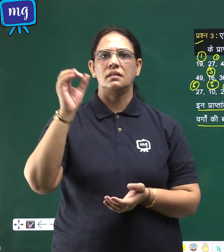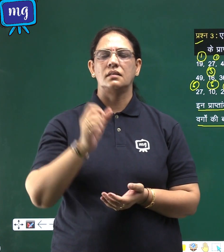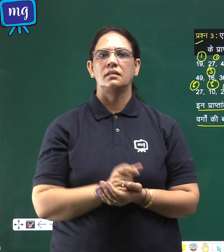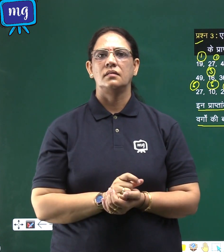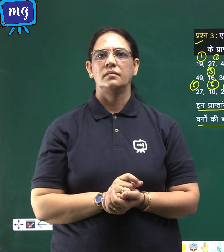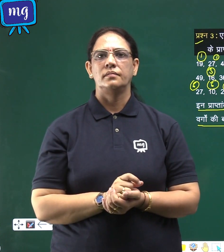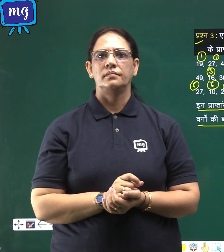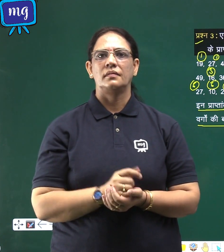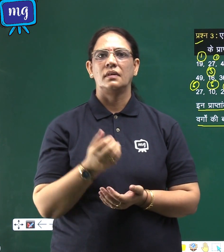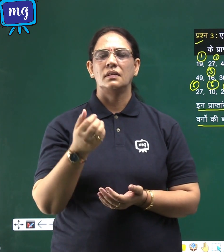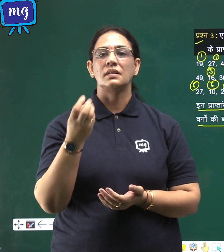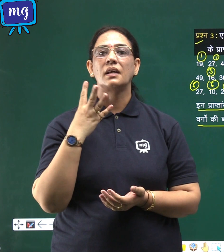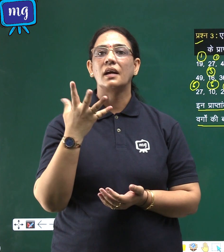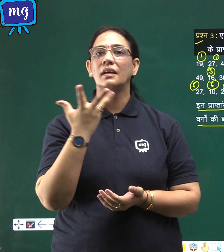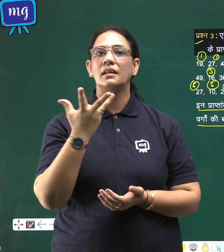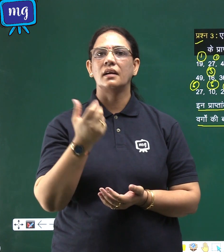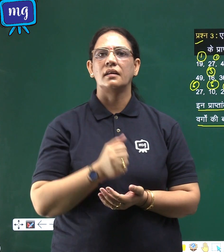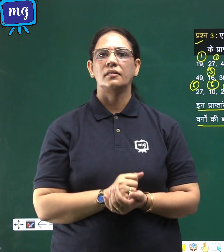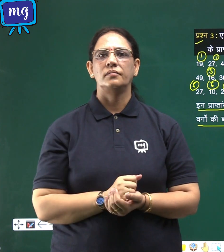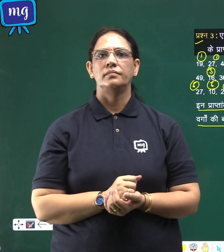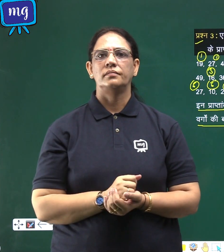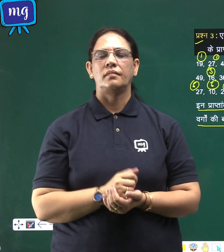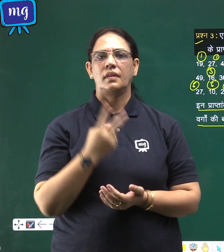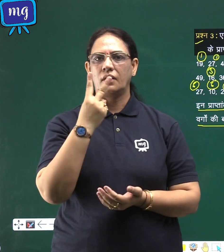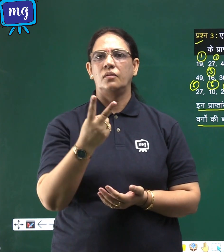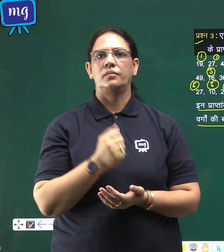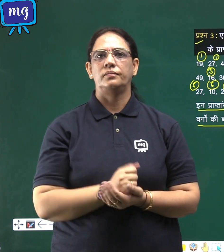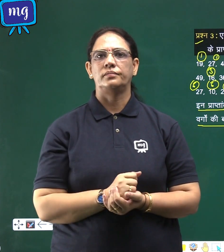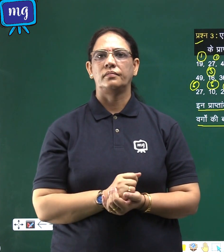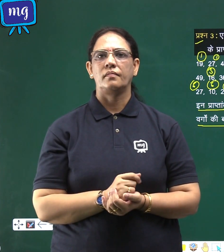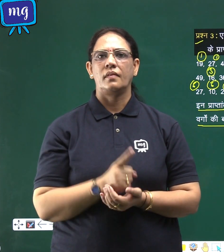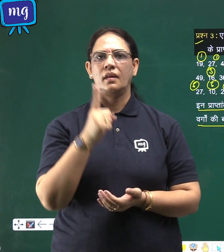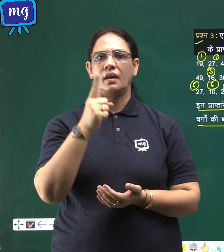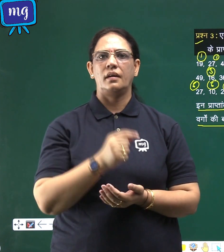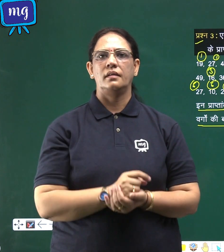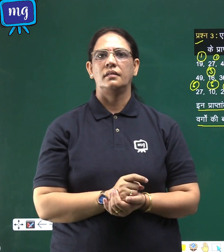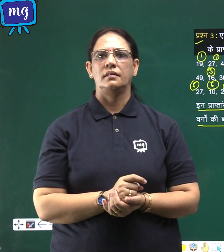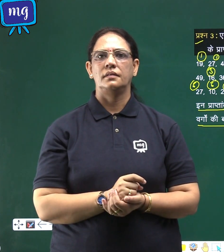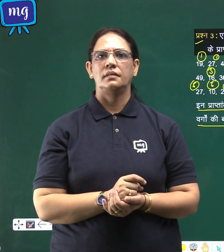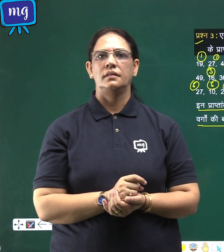कितनी संक्या है देखो एक